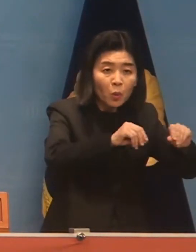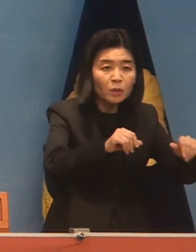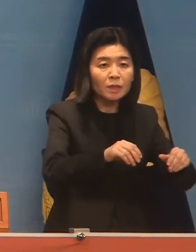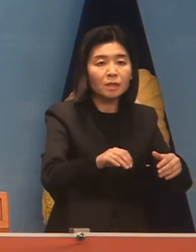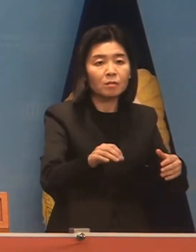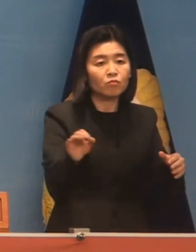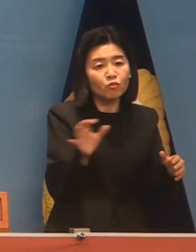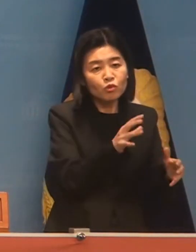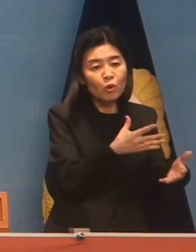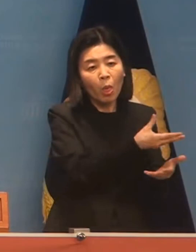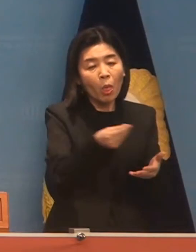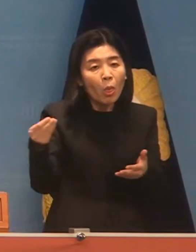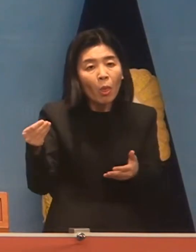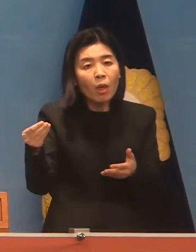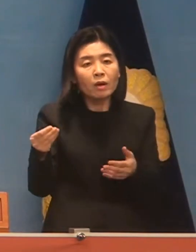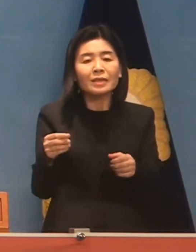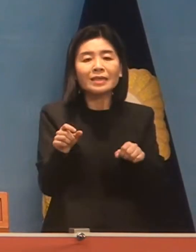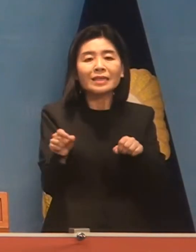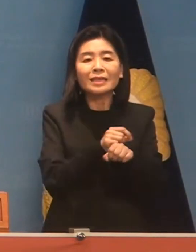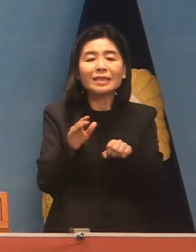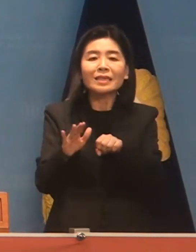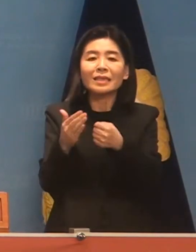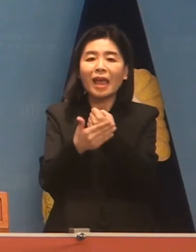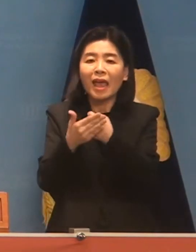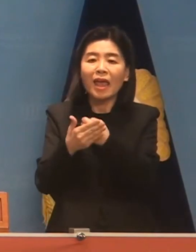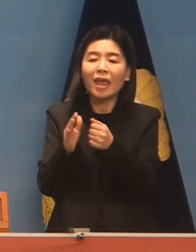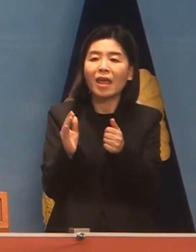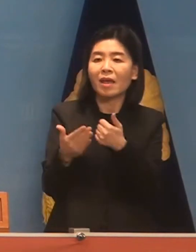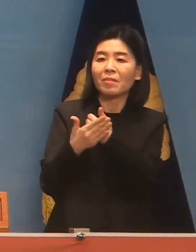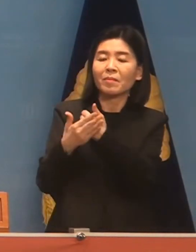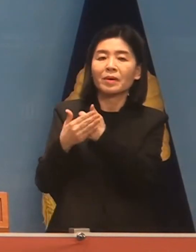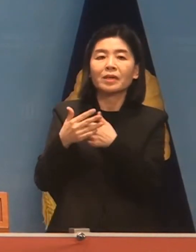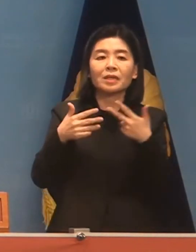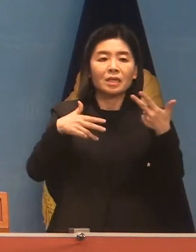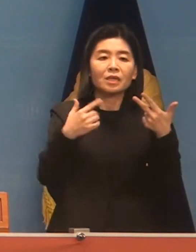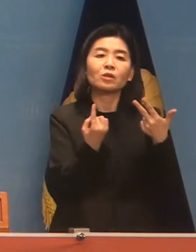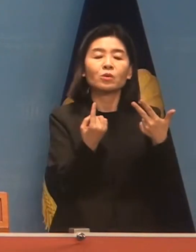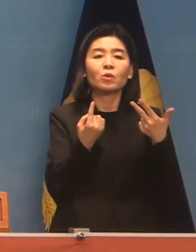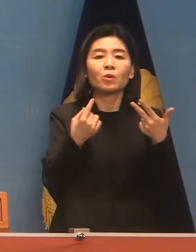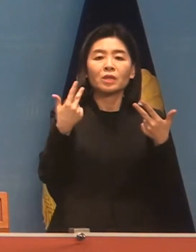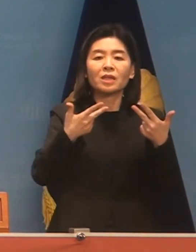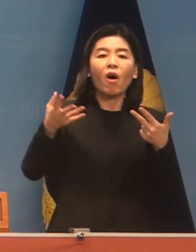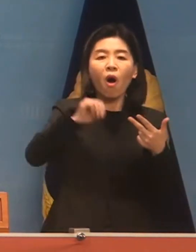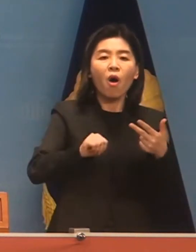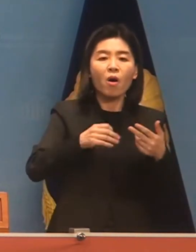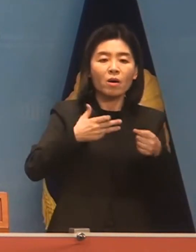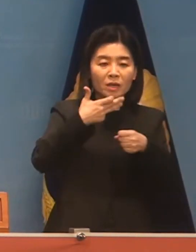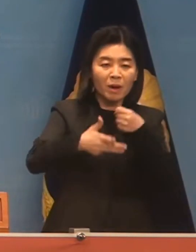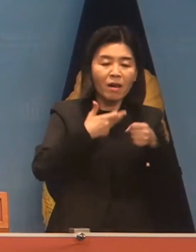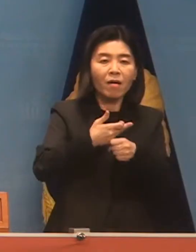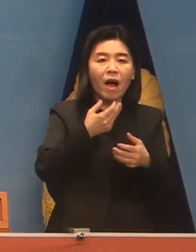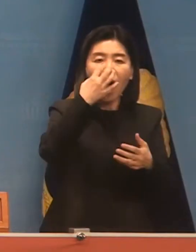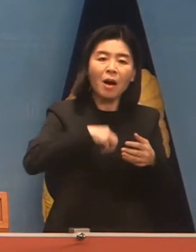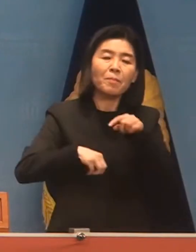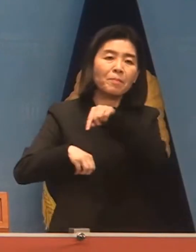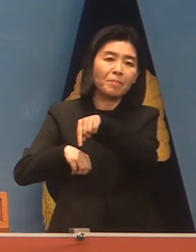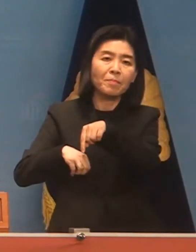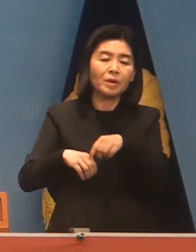받고 들어와 18년간 7조 7천억 원의 매출을 냈습니다. 그리고